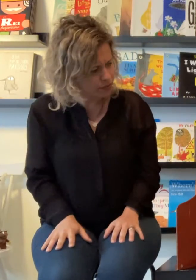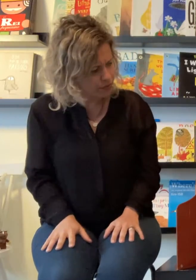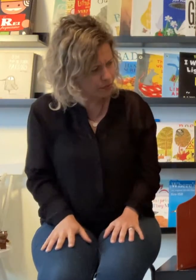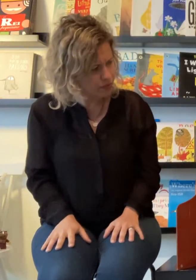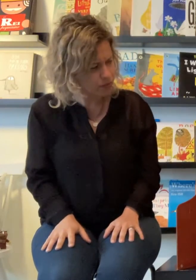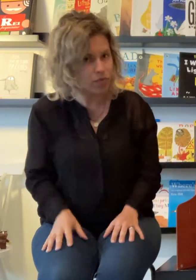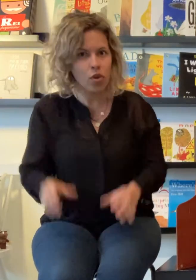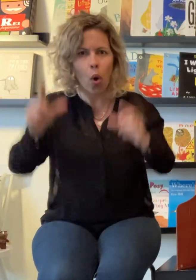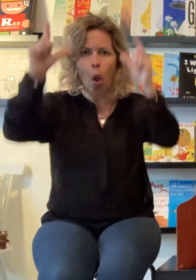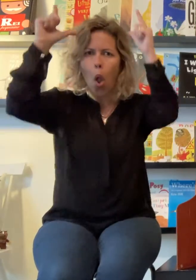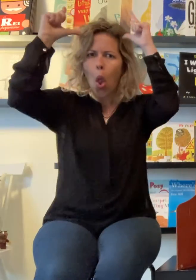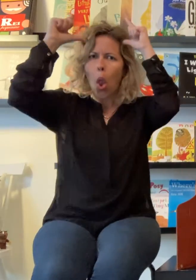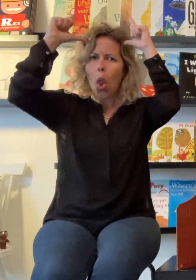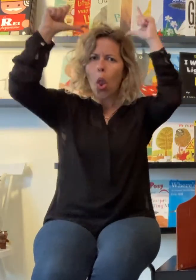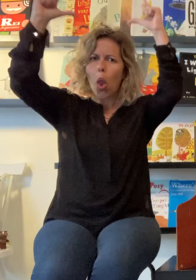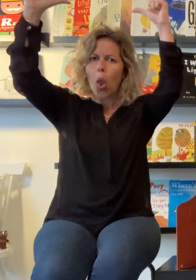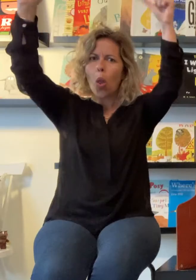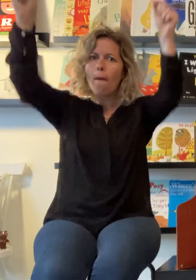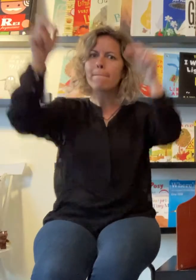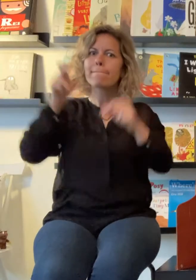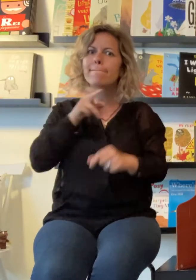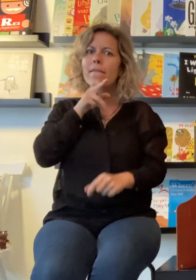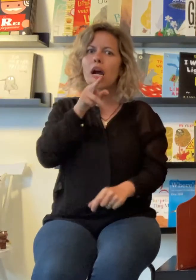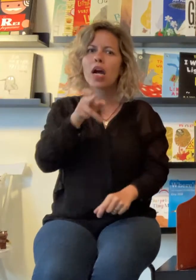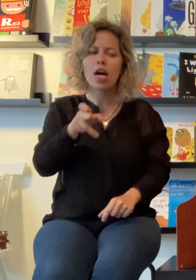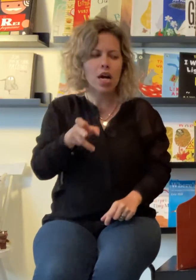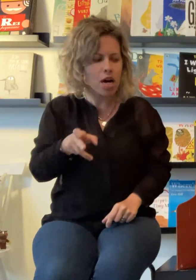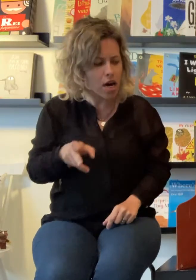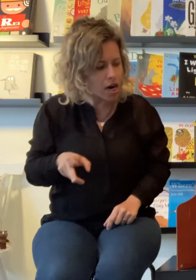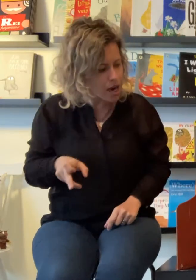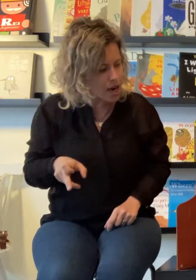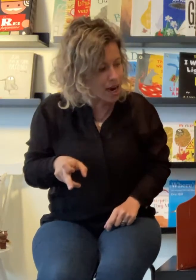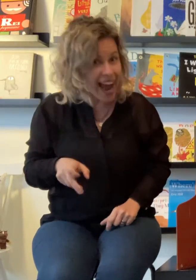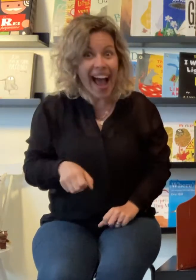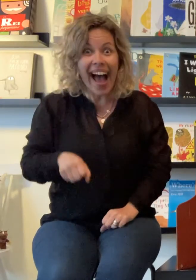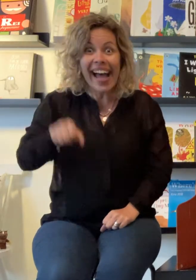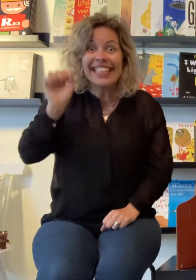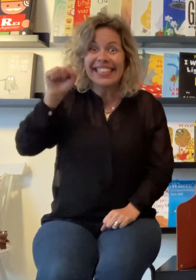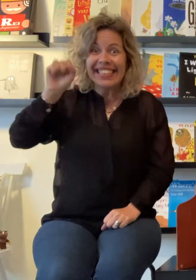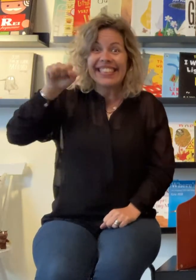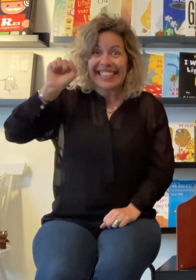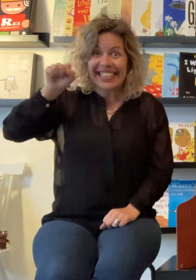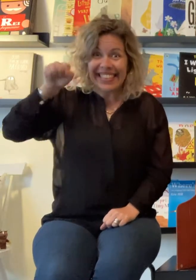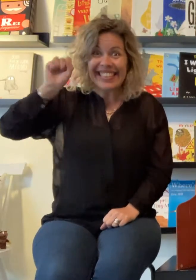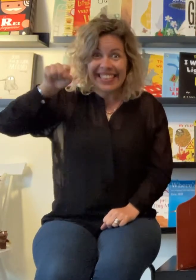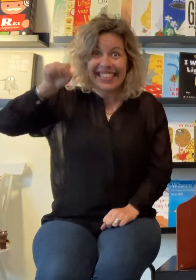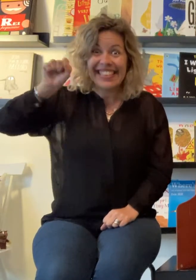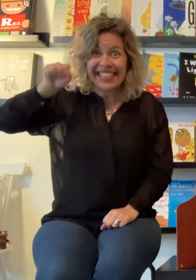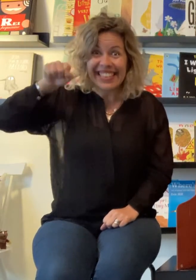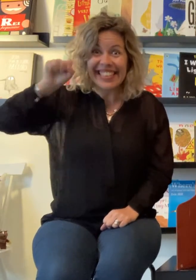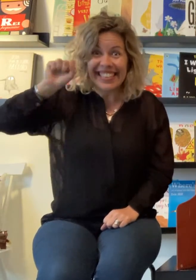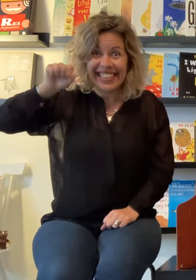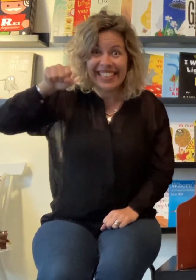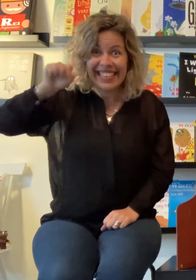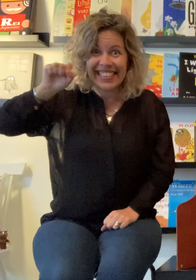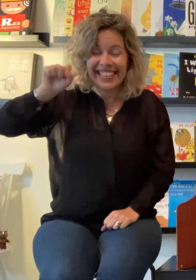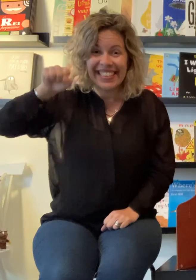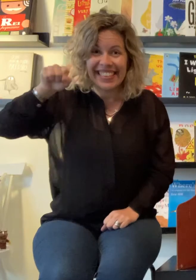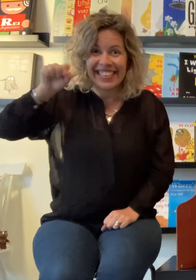O lobo respondeu: o que é que vocês acham? Sim, sim, sim!